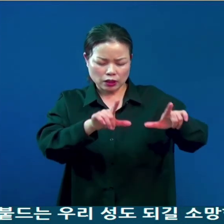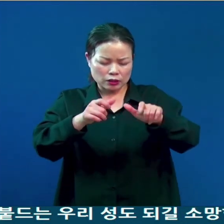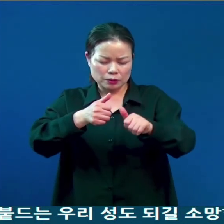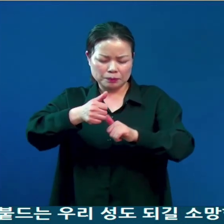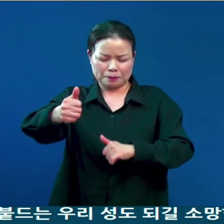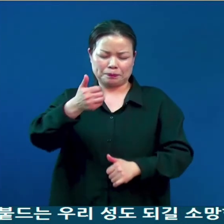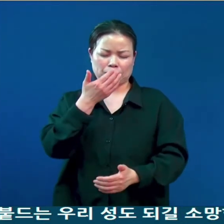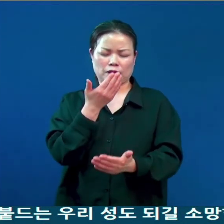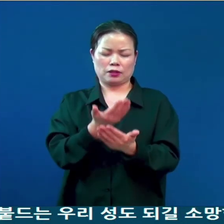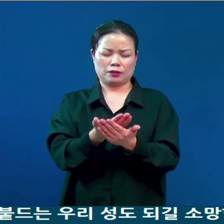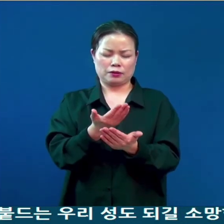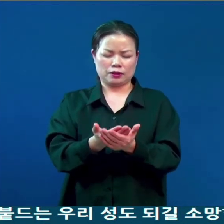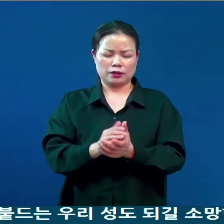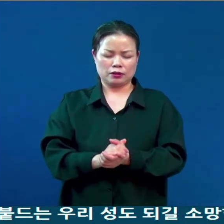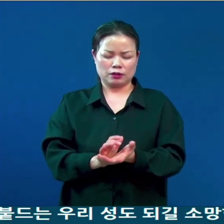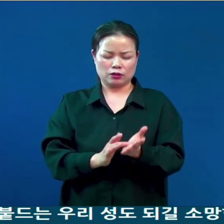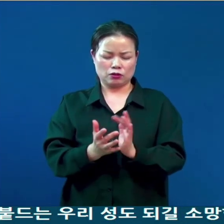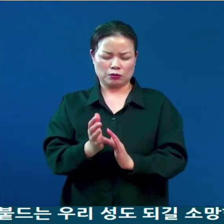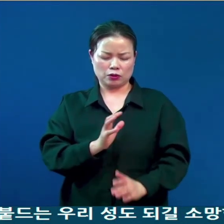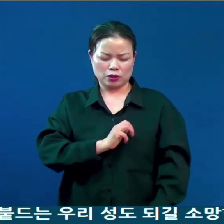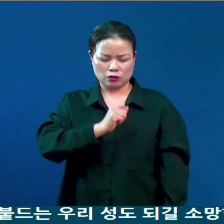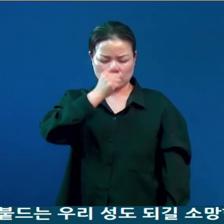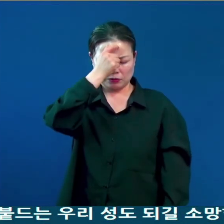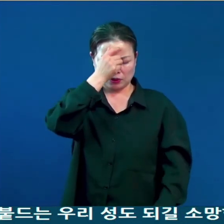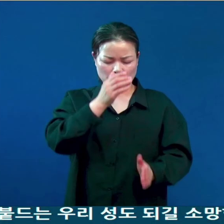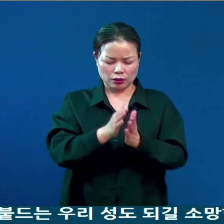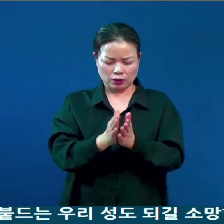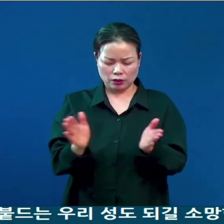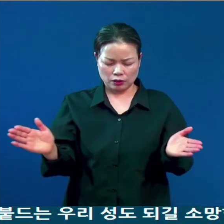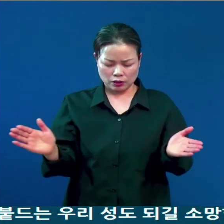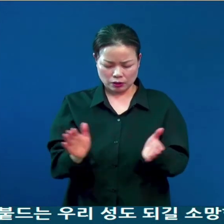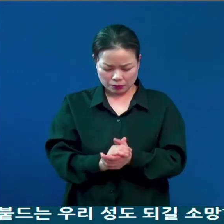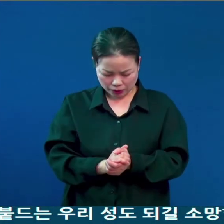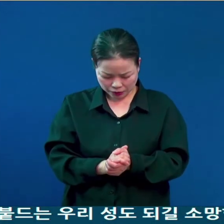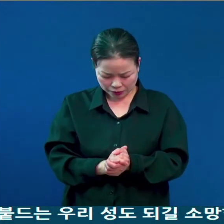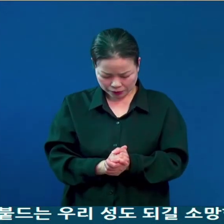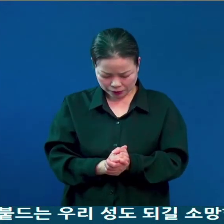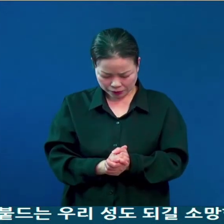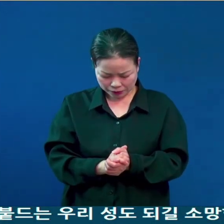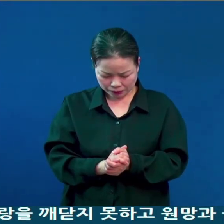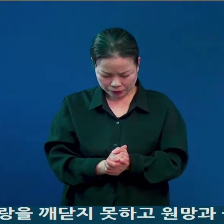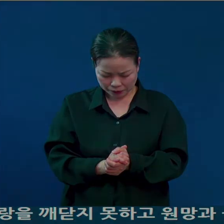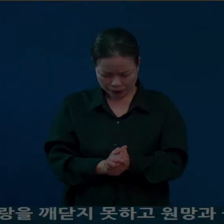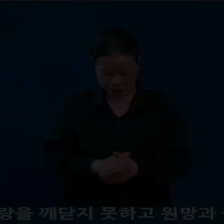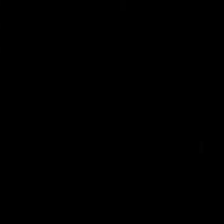이겨나가게 하여 주시옵소서. 예수님의 이름으로 기도하옵나이다. 아멘.